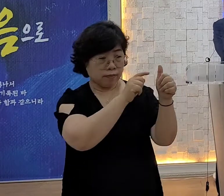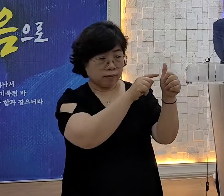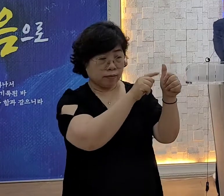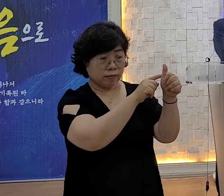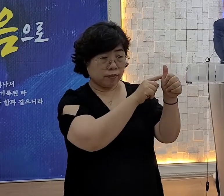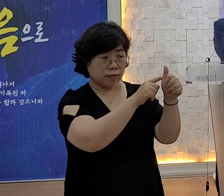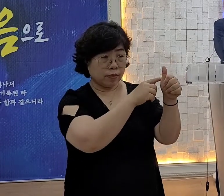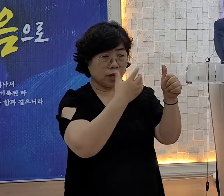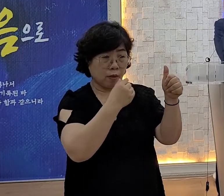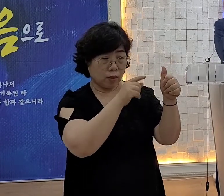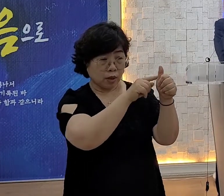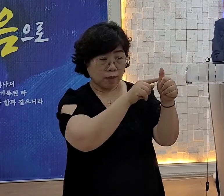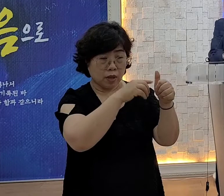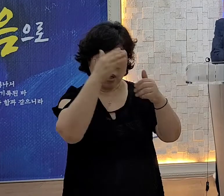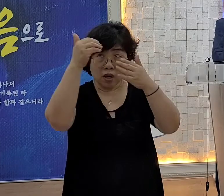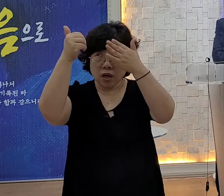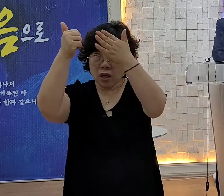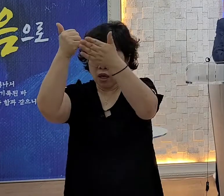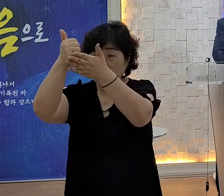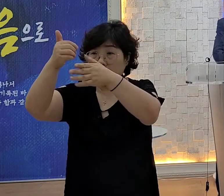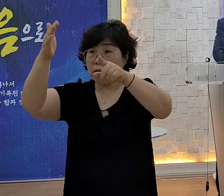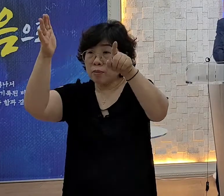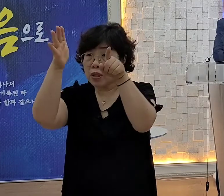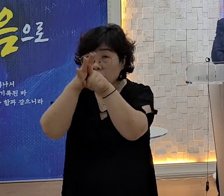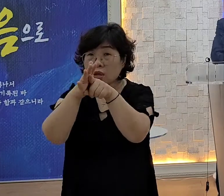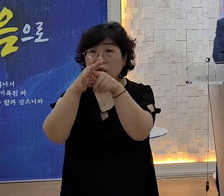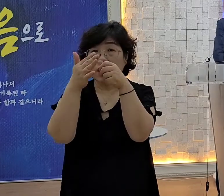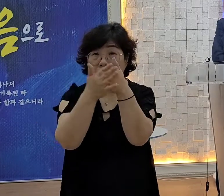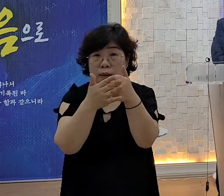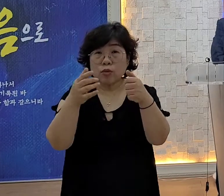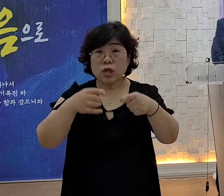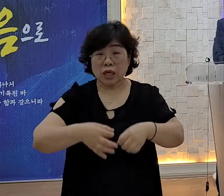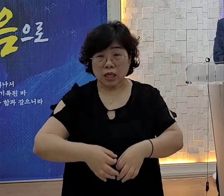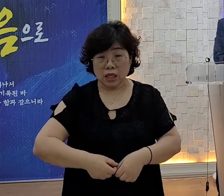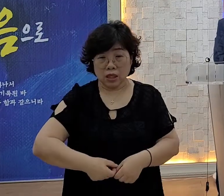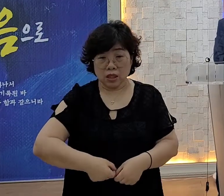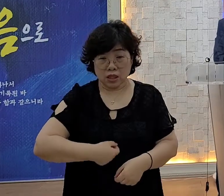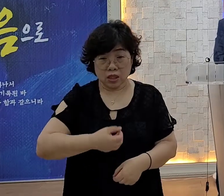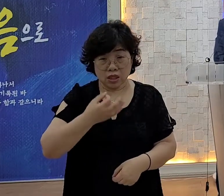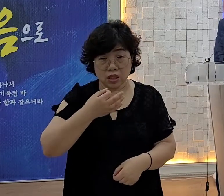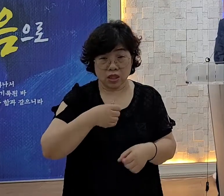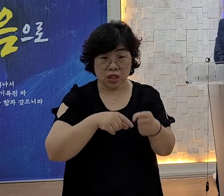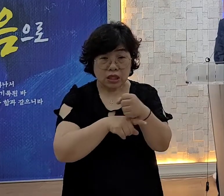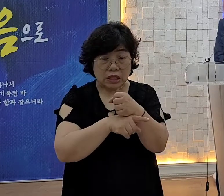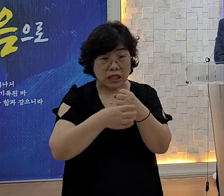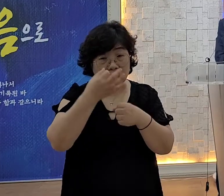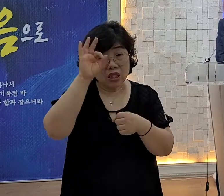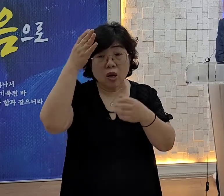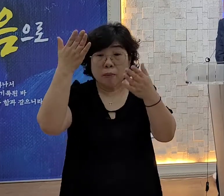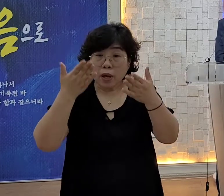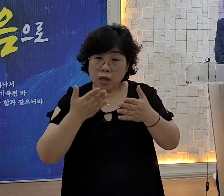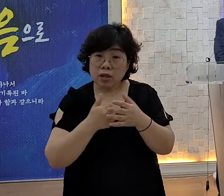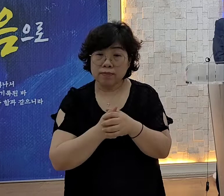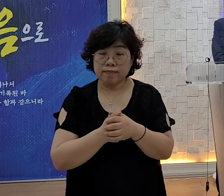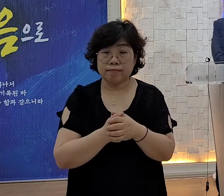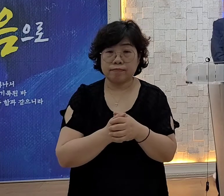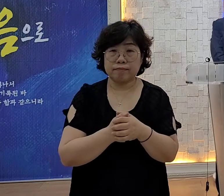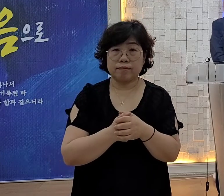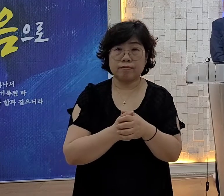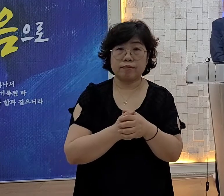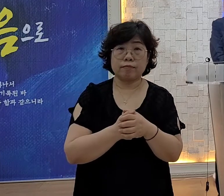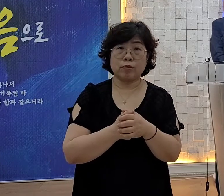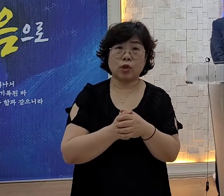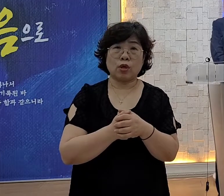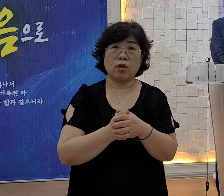하나님을 믿음에 그것이 그에게 의로 여겨진 바 되었느니라. 여러분, 이 구절을 혹시 이 로마서